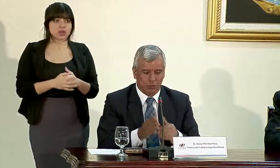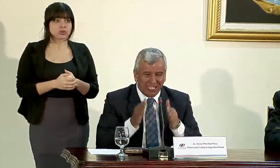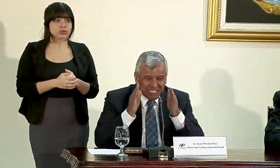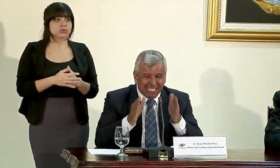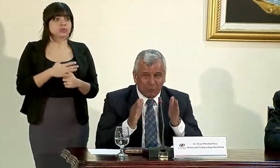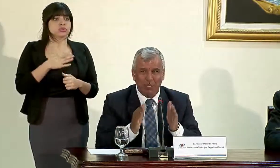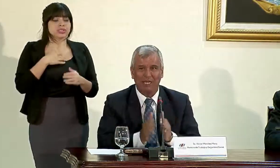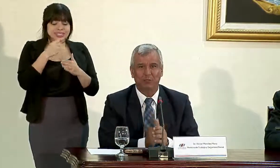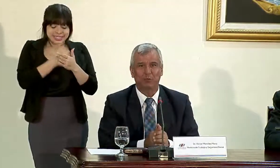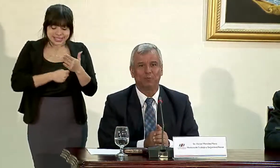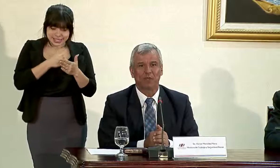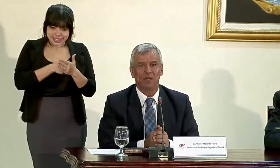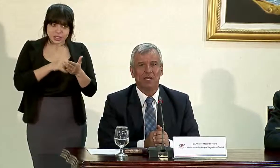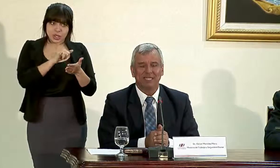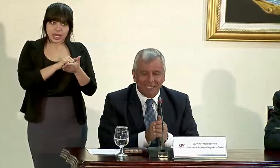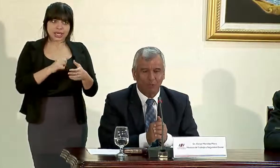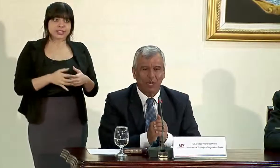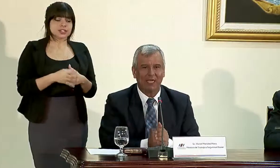¿verdad?